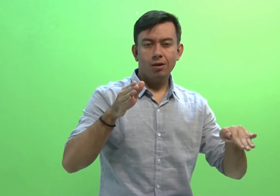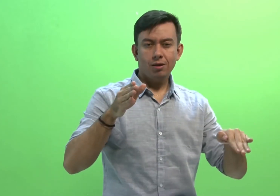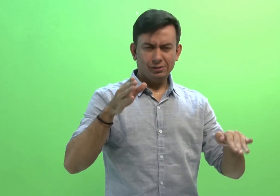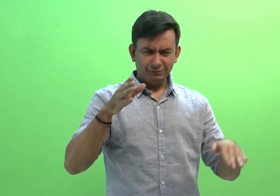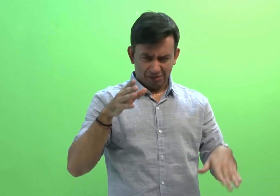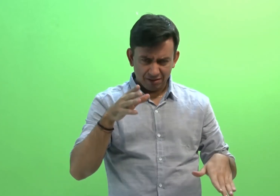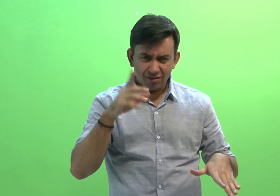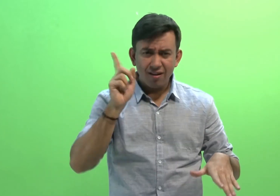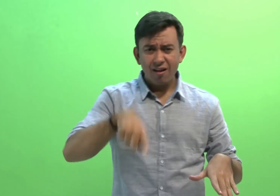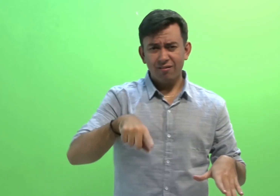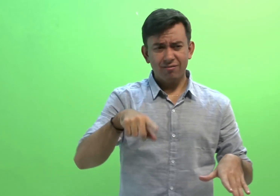mito.